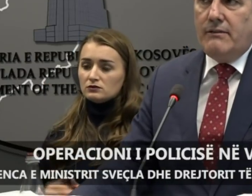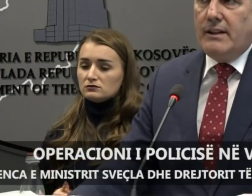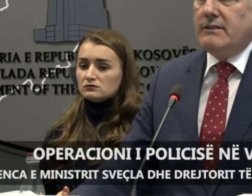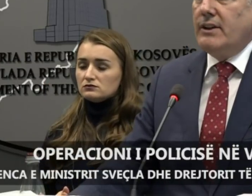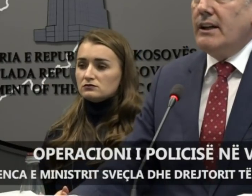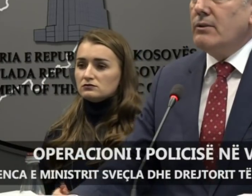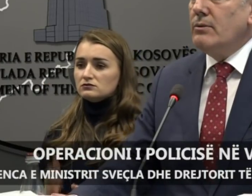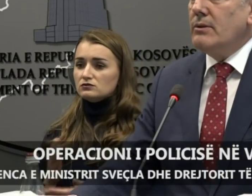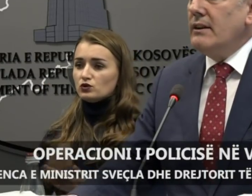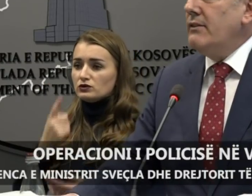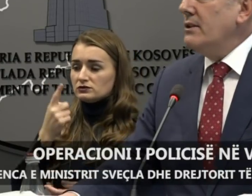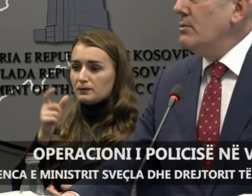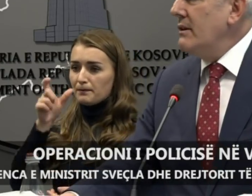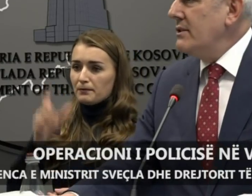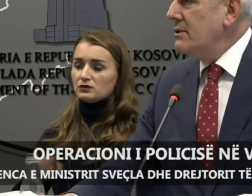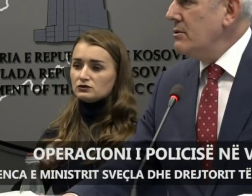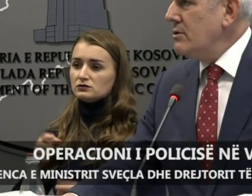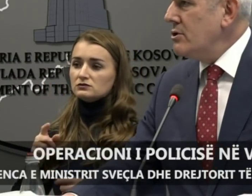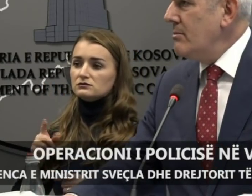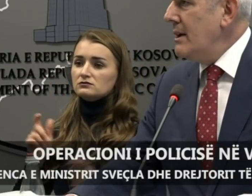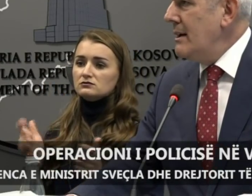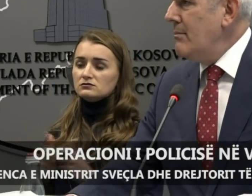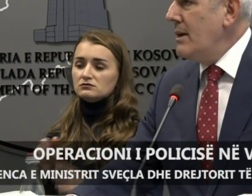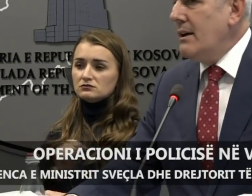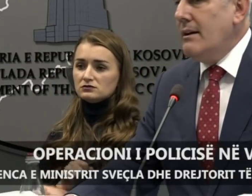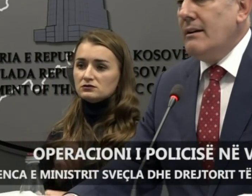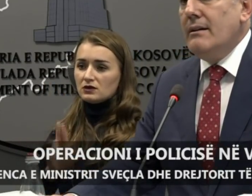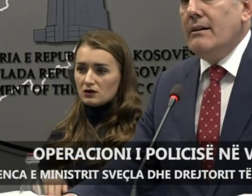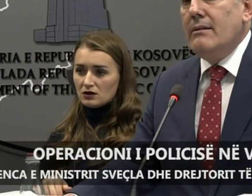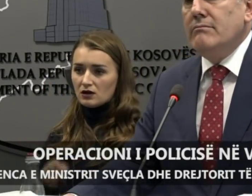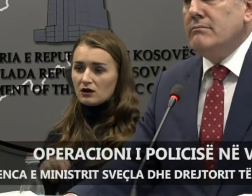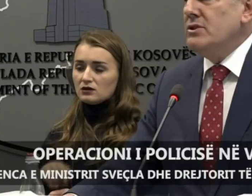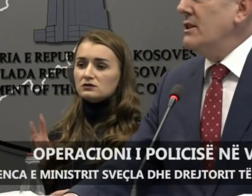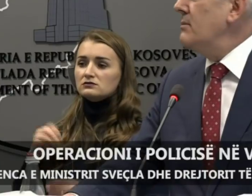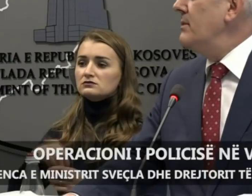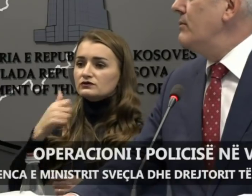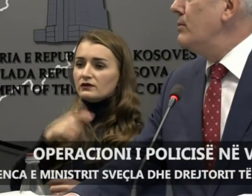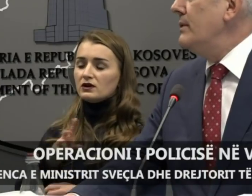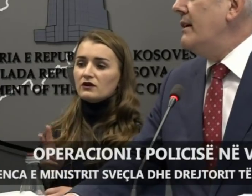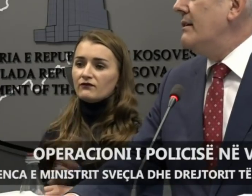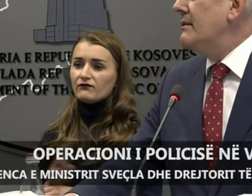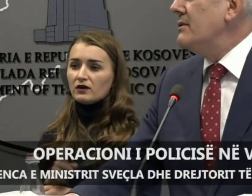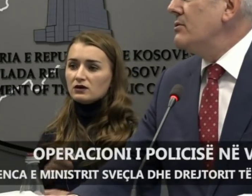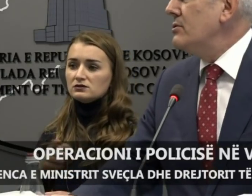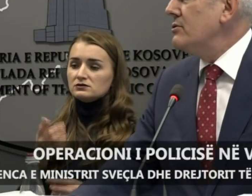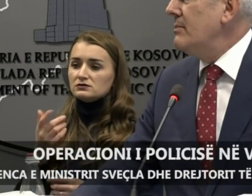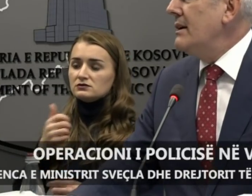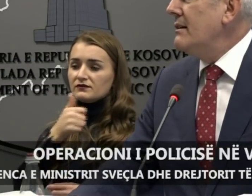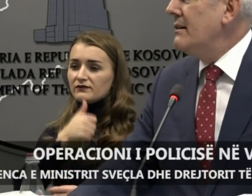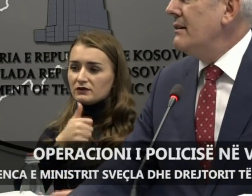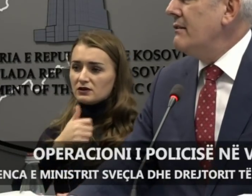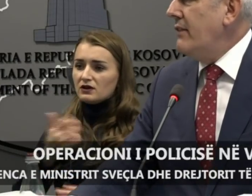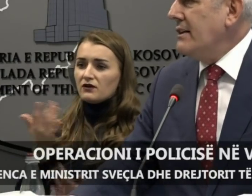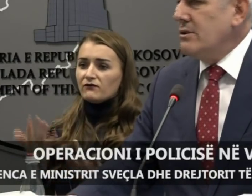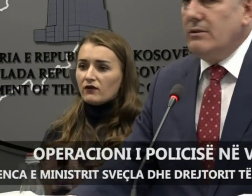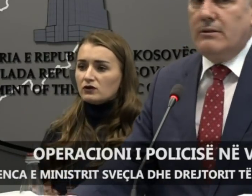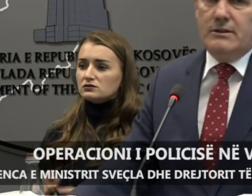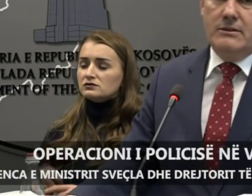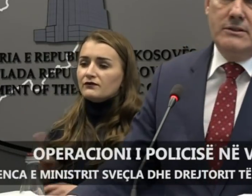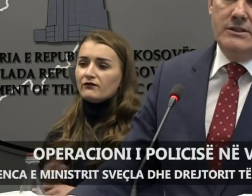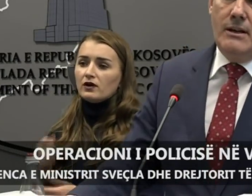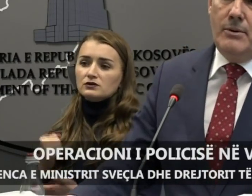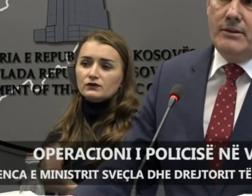një falsifikator i faturave të ndryshme me 17 vulja të ndryshme